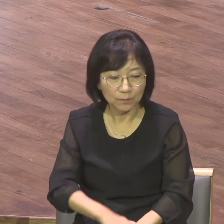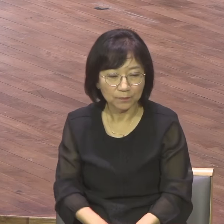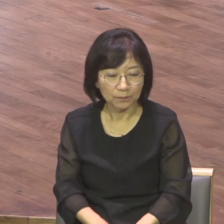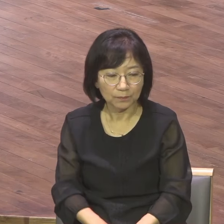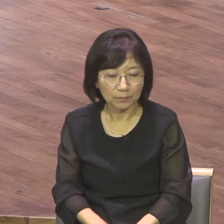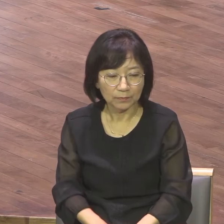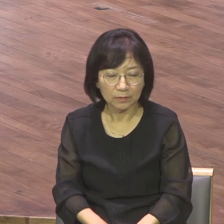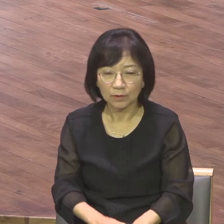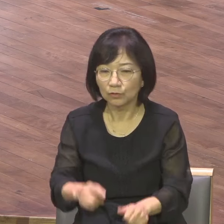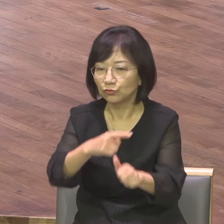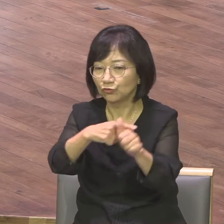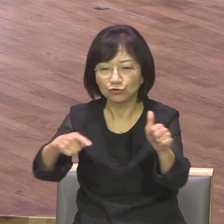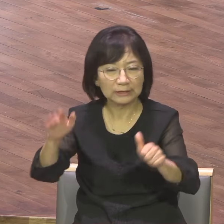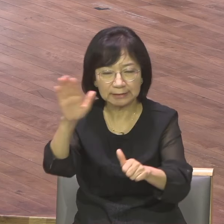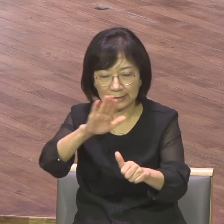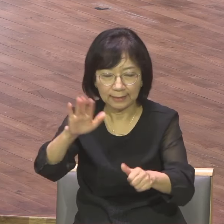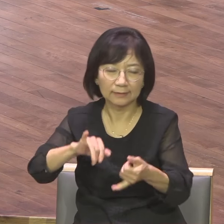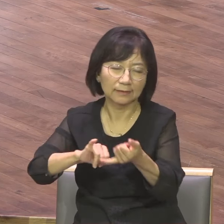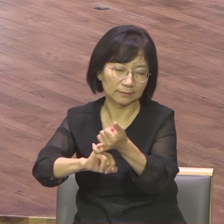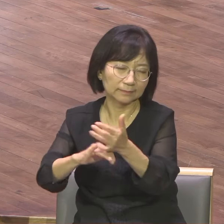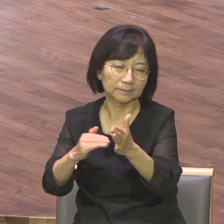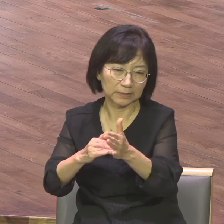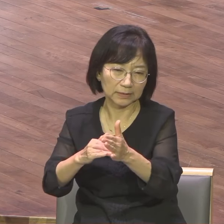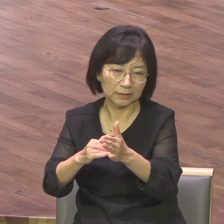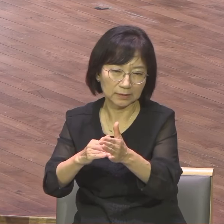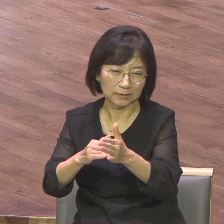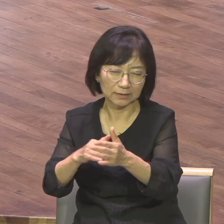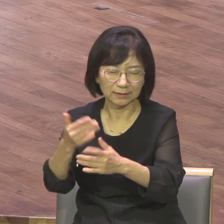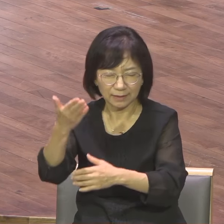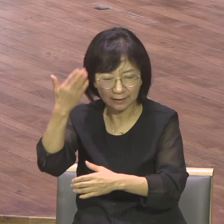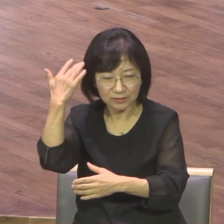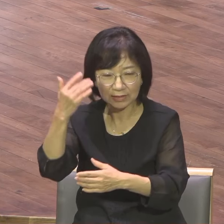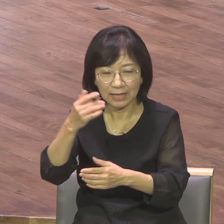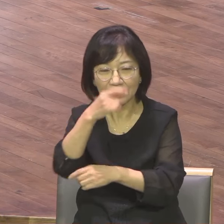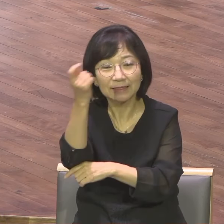한순간에 몰락시키지 않겠다고 약속을 했어요. 하나님 다윗에게.